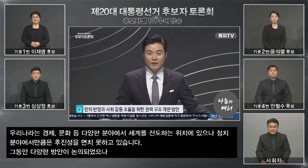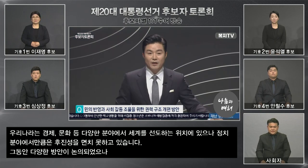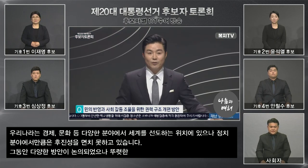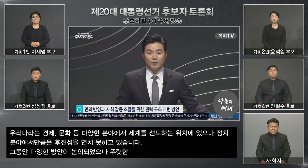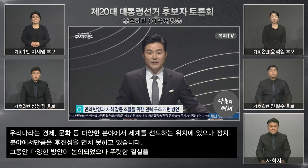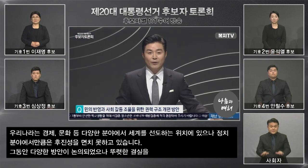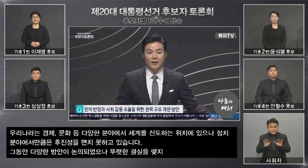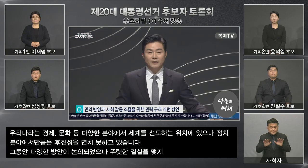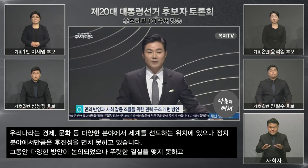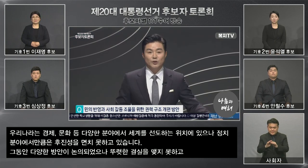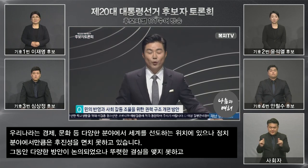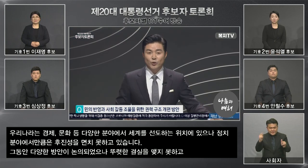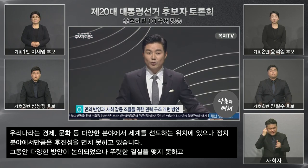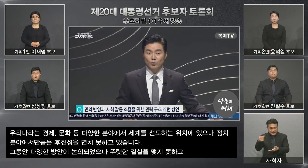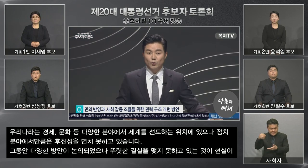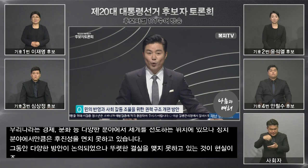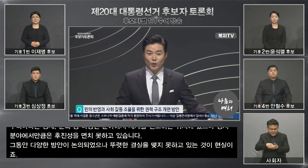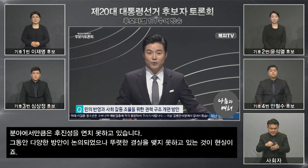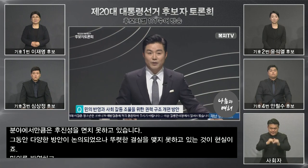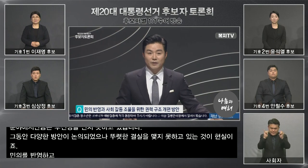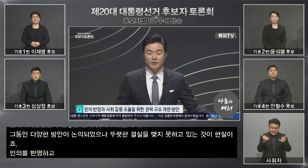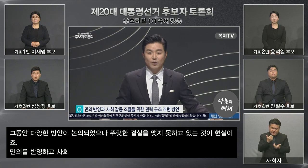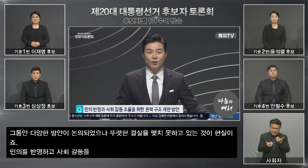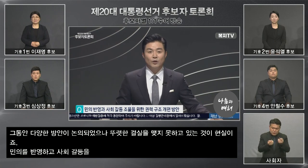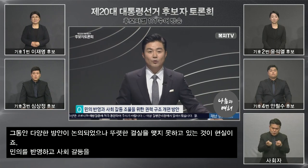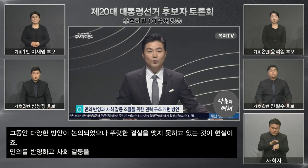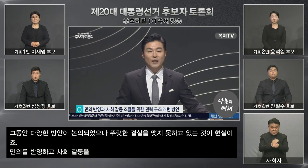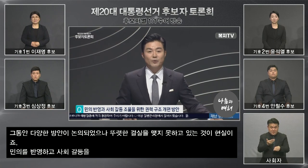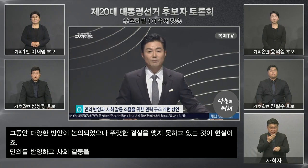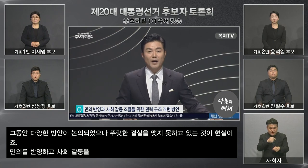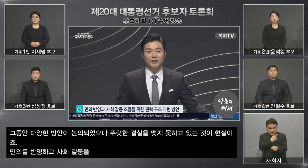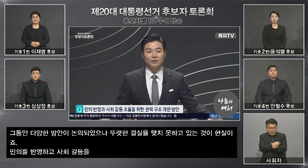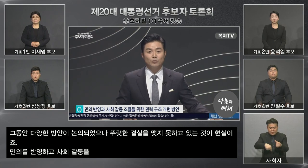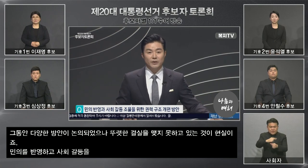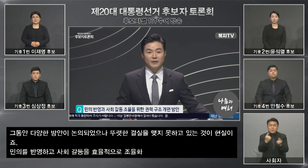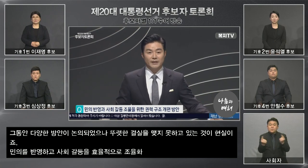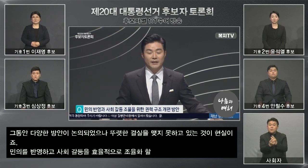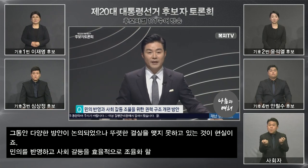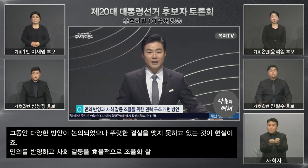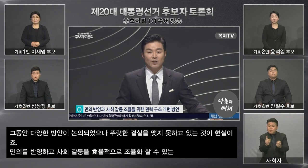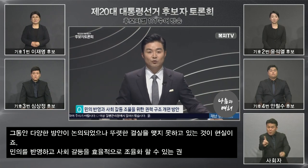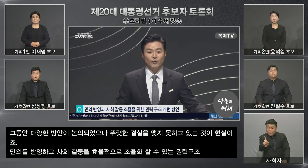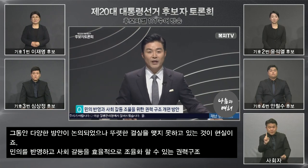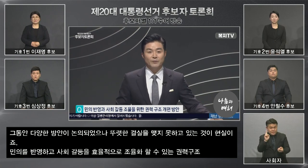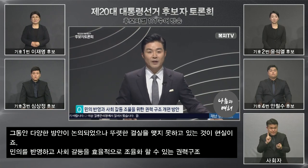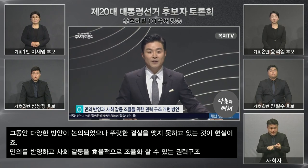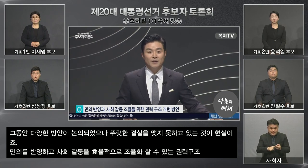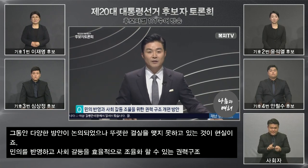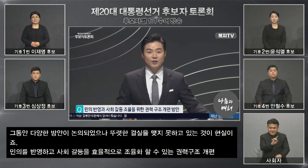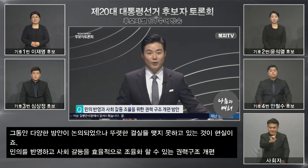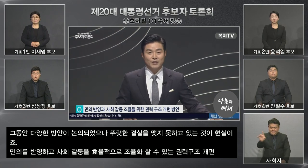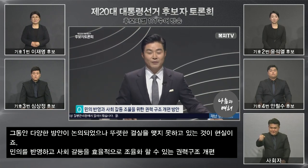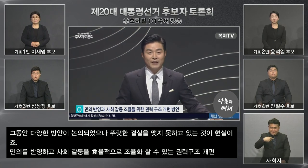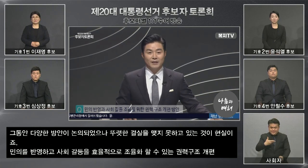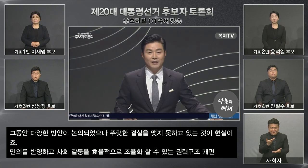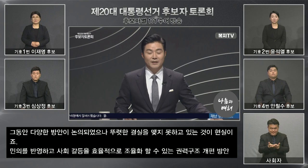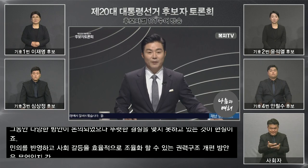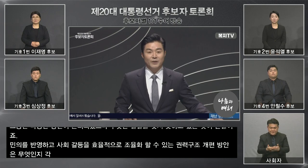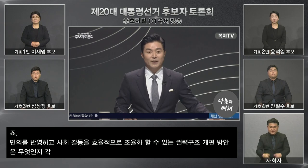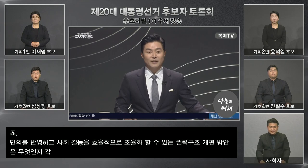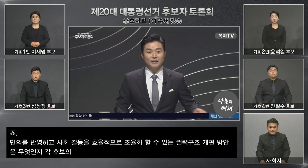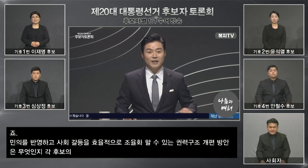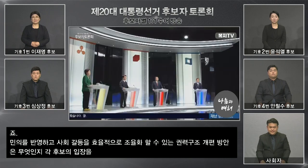민의를 반영하고 사회 갈등을 조율적으로 조율할 수 있는 권력구조 개편 방안은 무엇인지 각 후보의 입장을 들어보겠습니다.